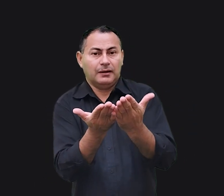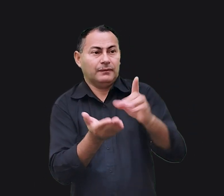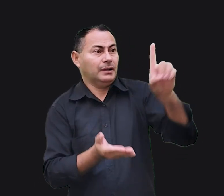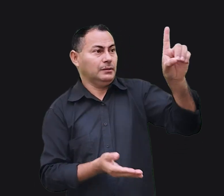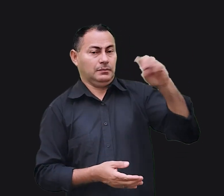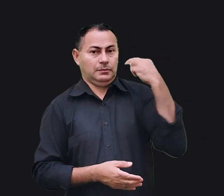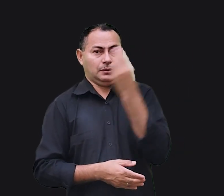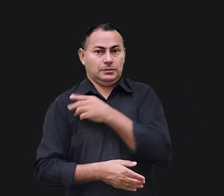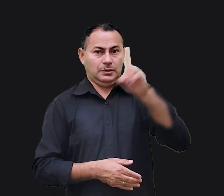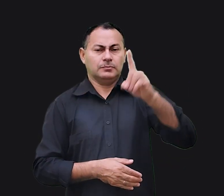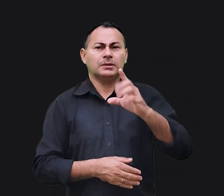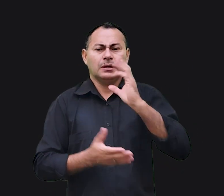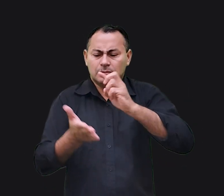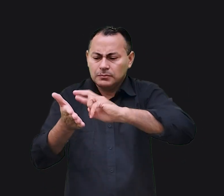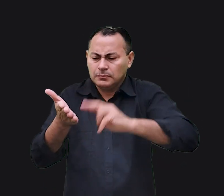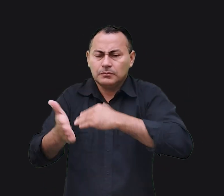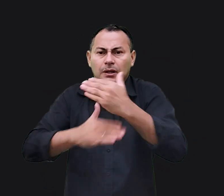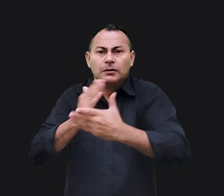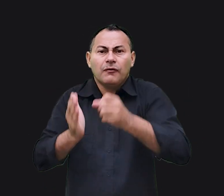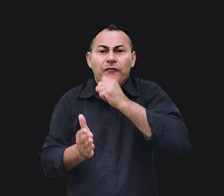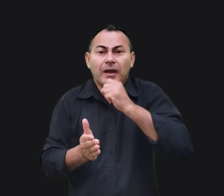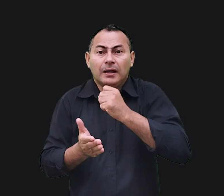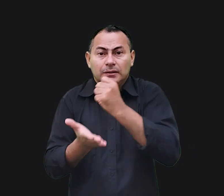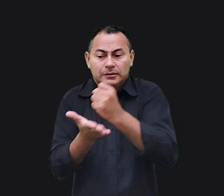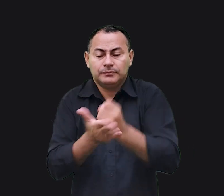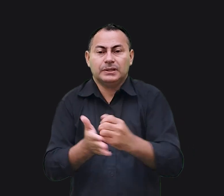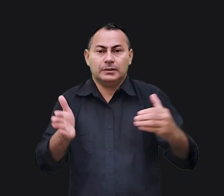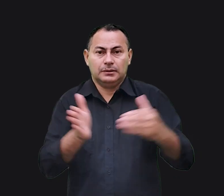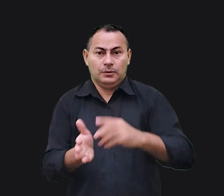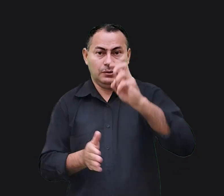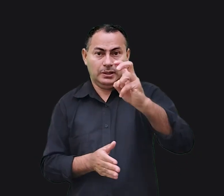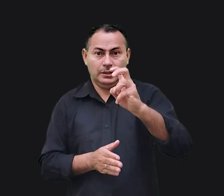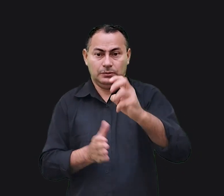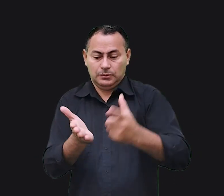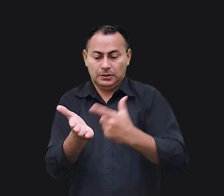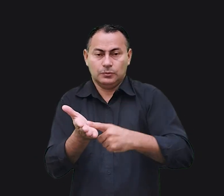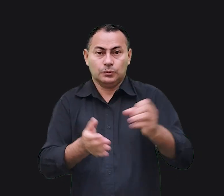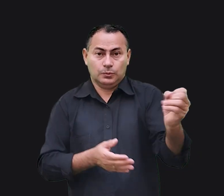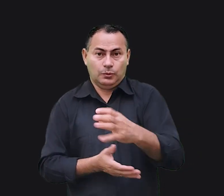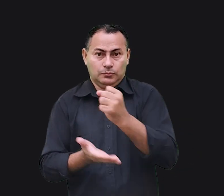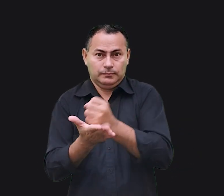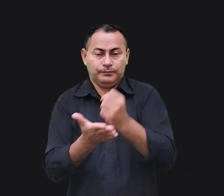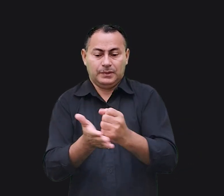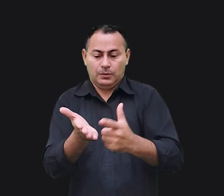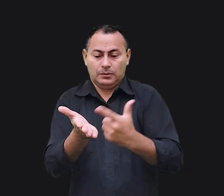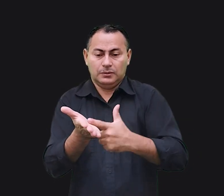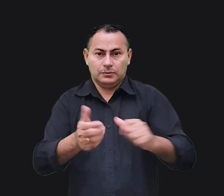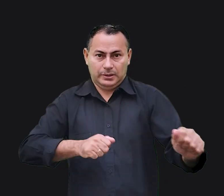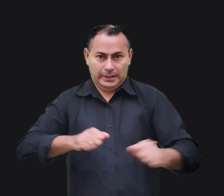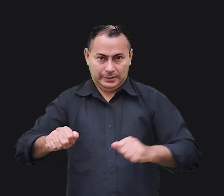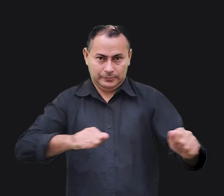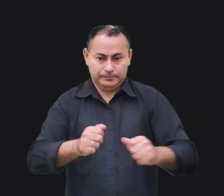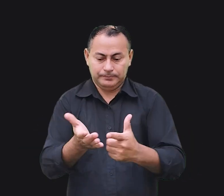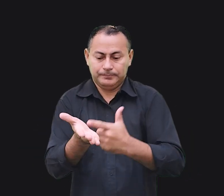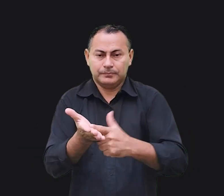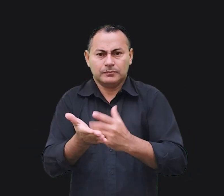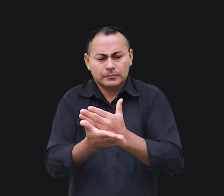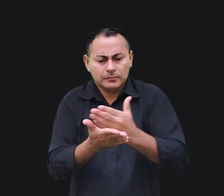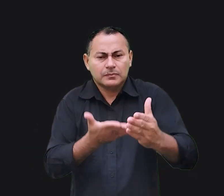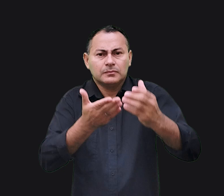Deus. Já vimos todo o Velho Testamento e até o 5º livro do Novo Testamento, o livro de Atos. Esse livro descreve o nascimento da igreja,